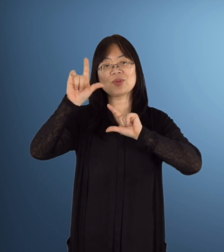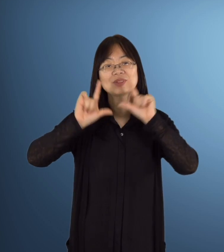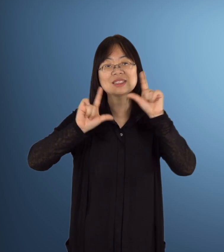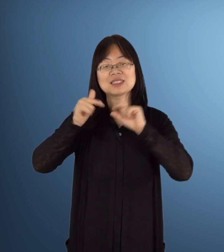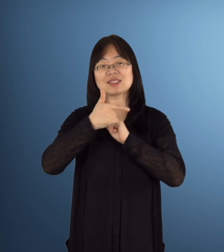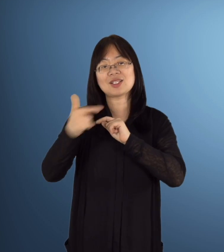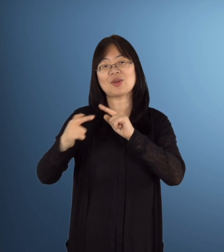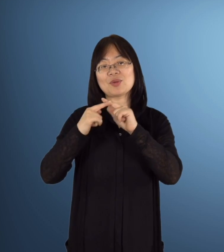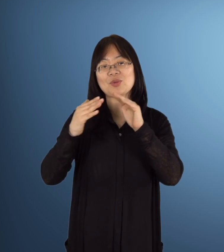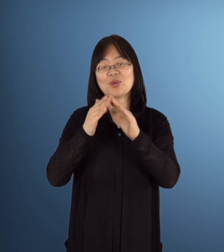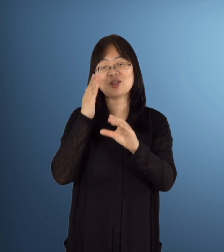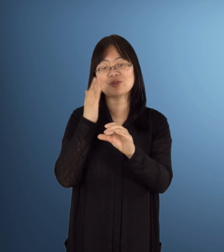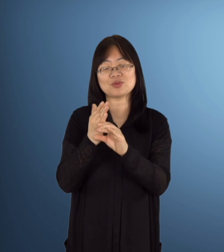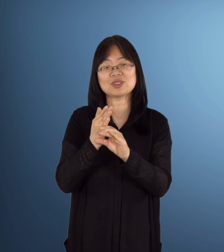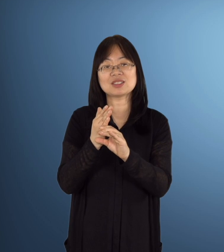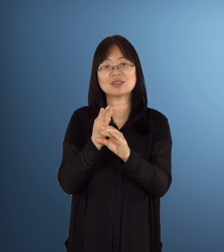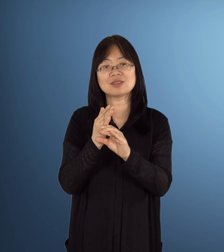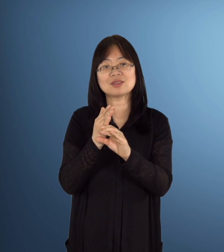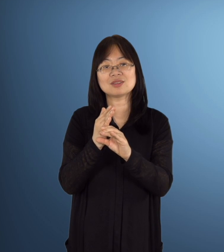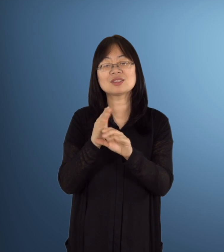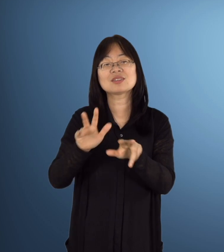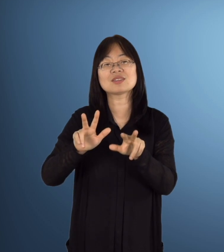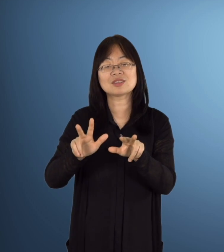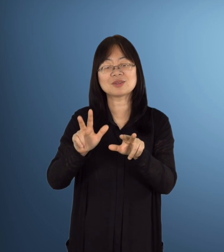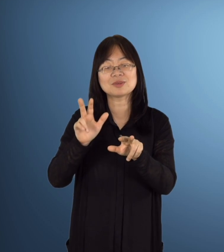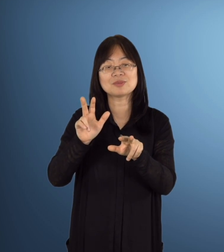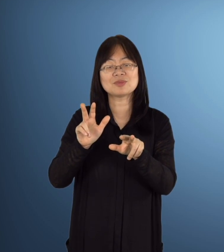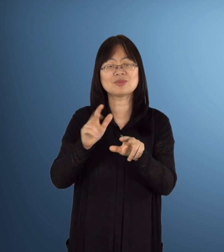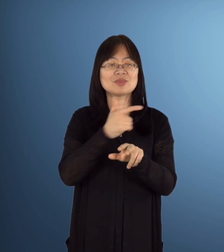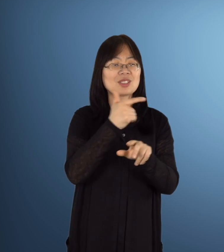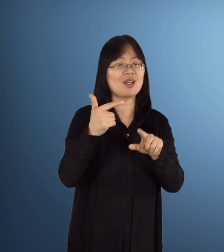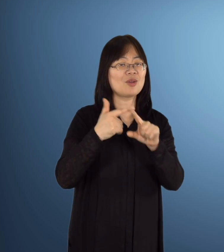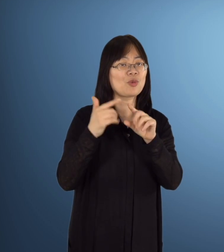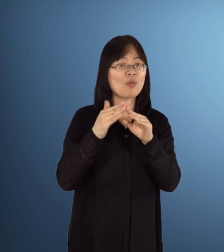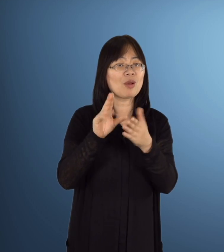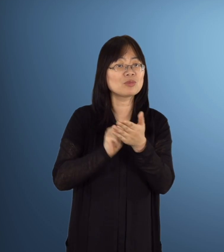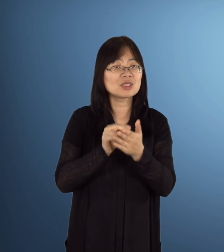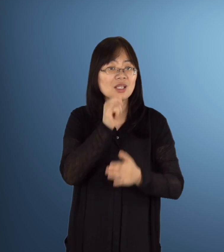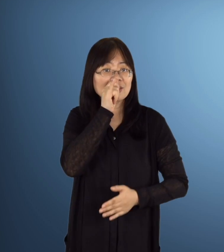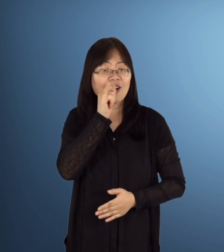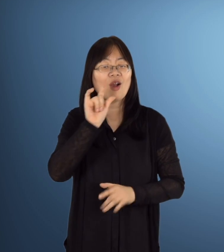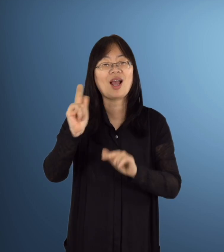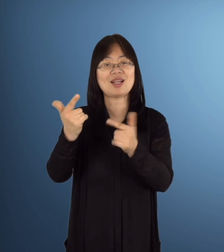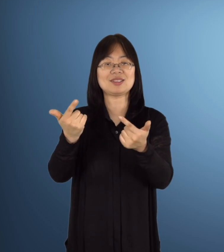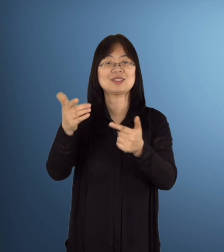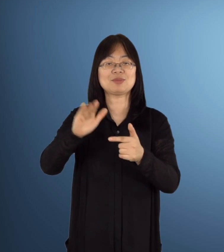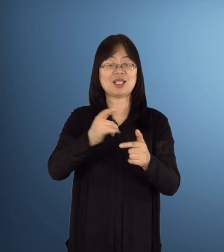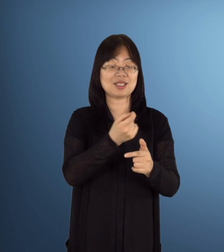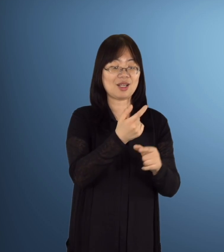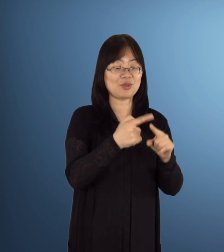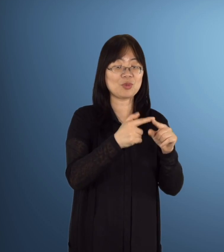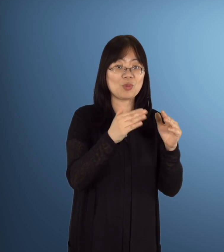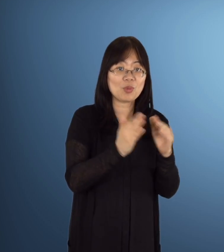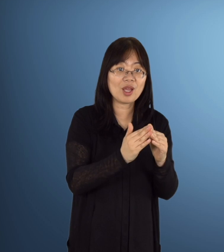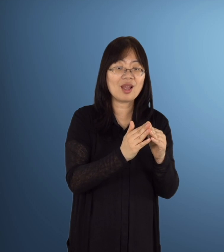대형 교회들을 중심으로, 사실은 대형 교회만 문제가 있었던 것은 아니겠죠? 작은